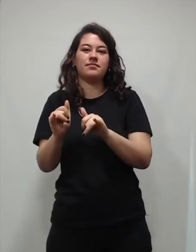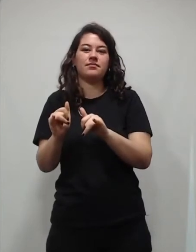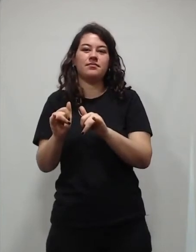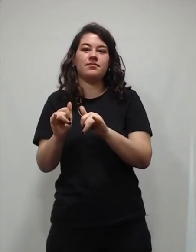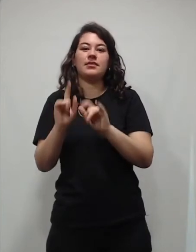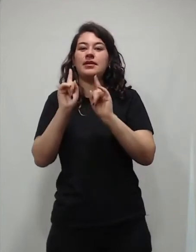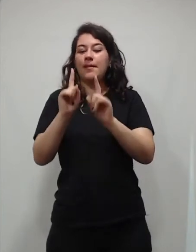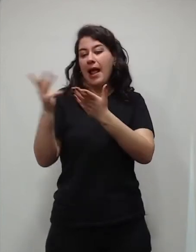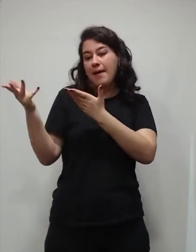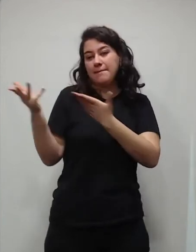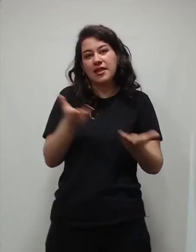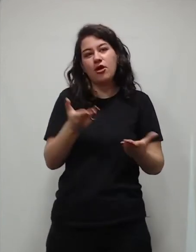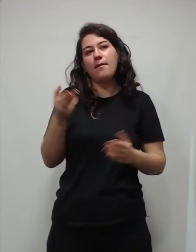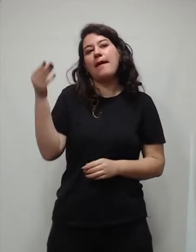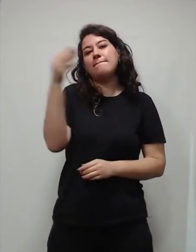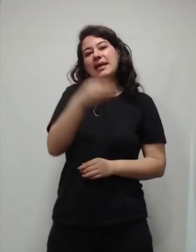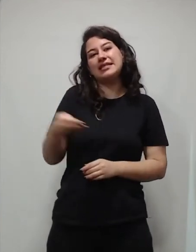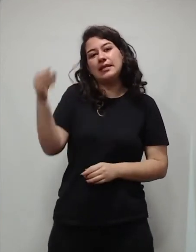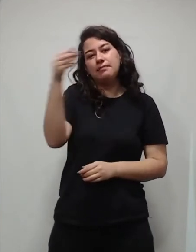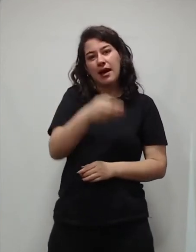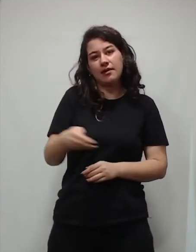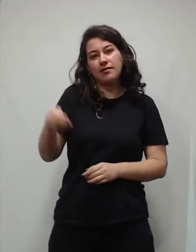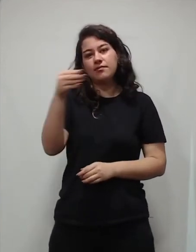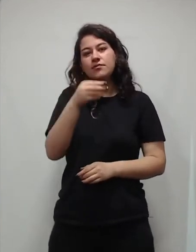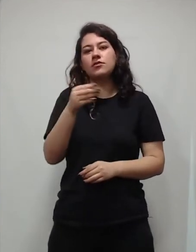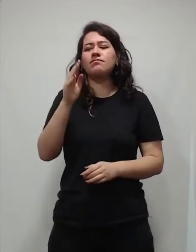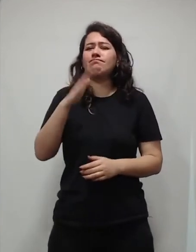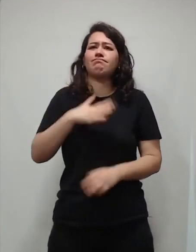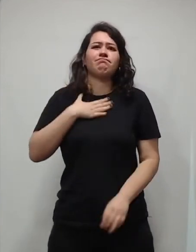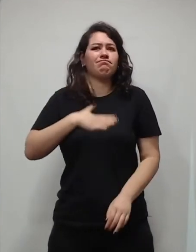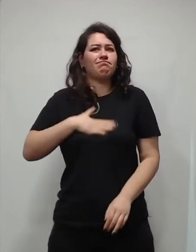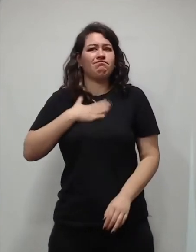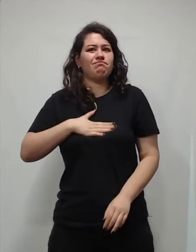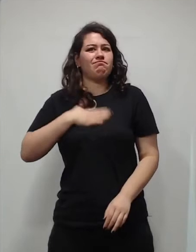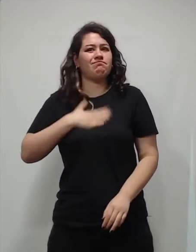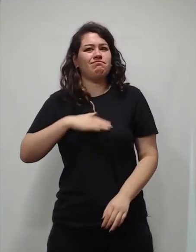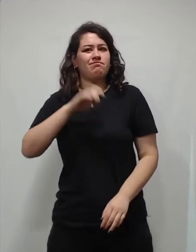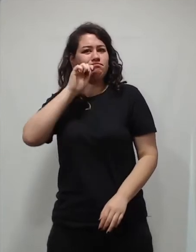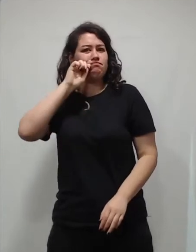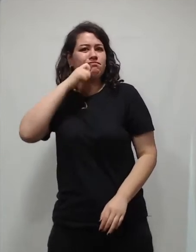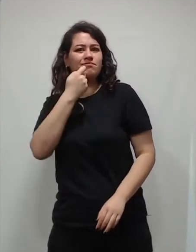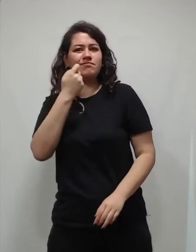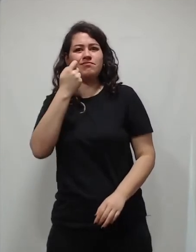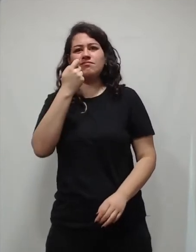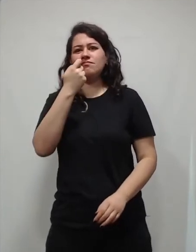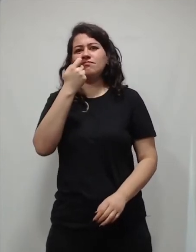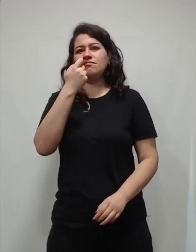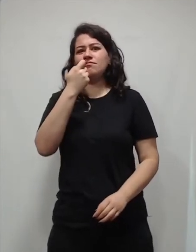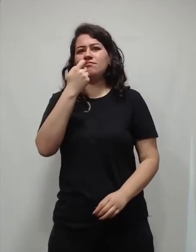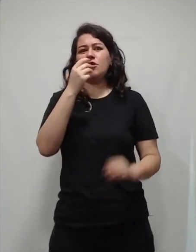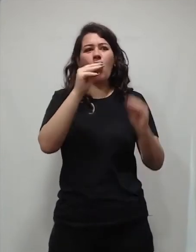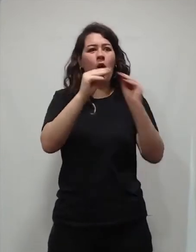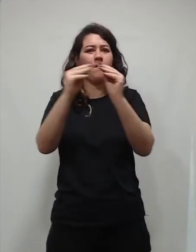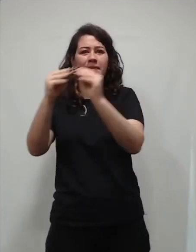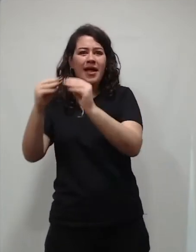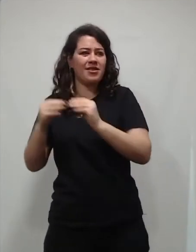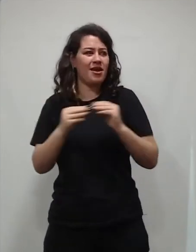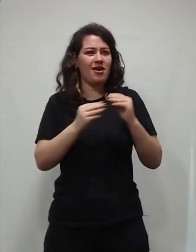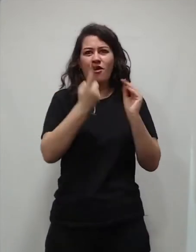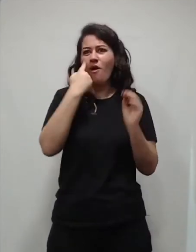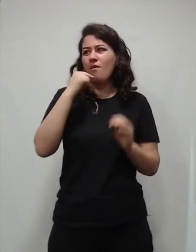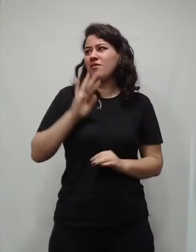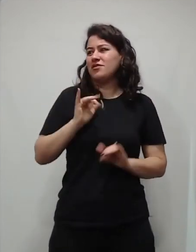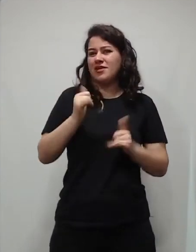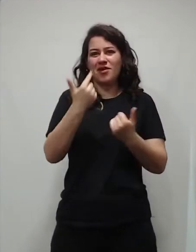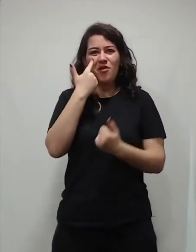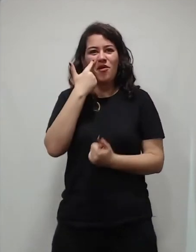y la invitación a participar de ella. Es un placer reencontrarme con un montón de compañeras y